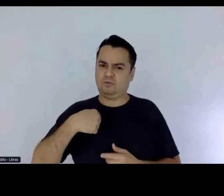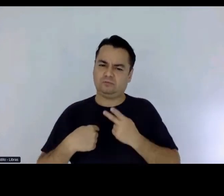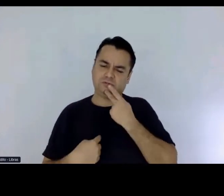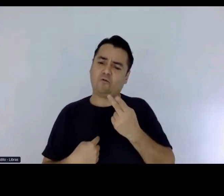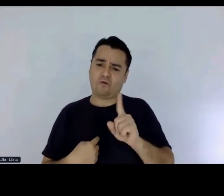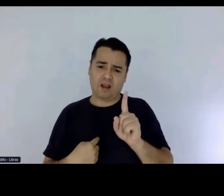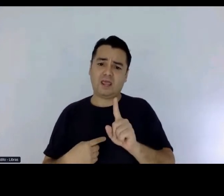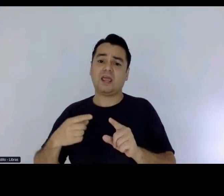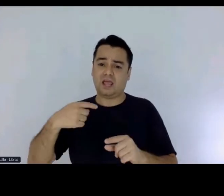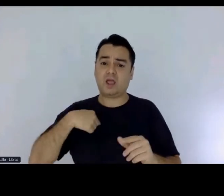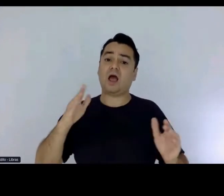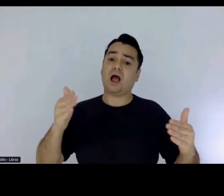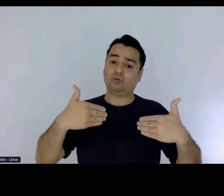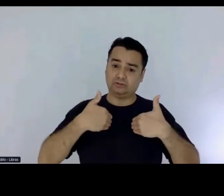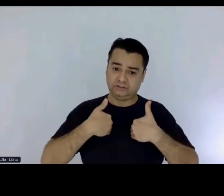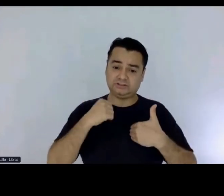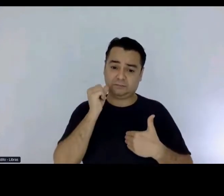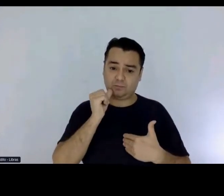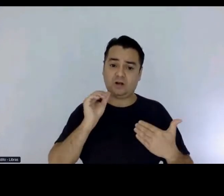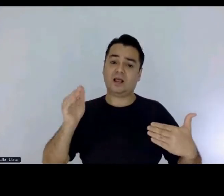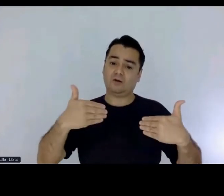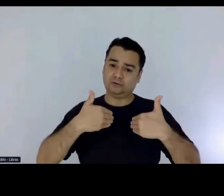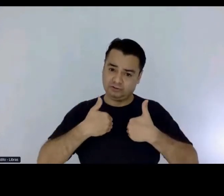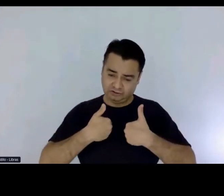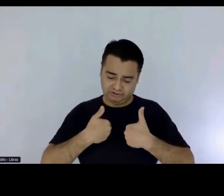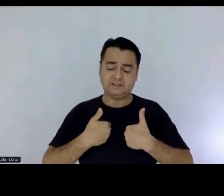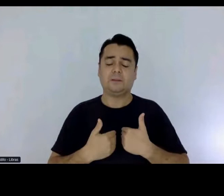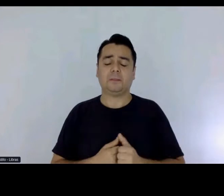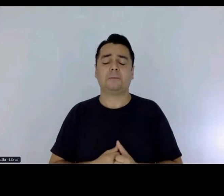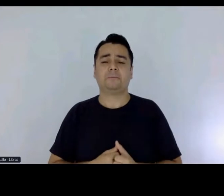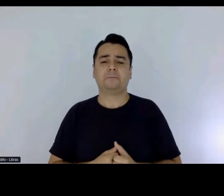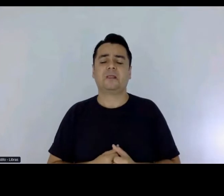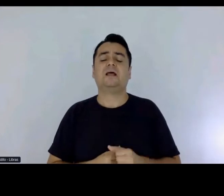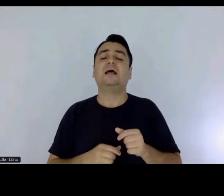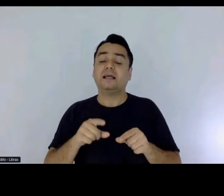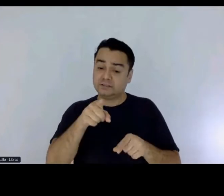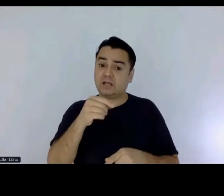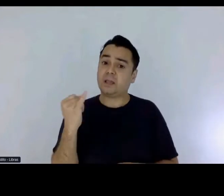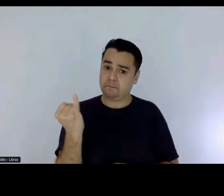uma mulher autista, né, isso é importante também